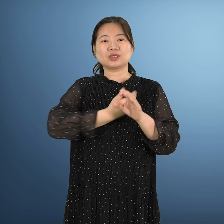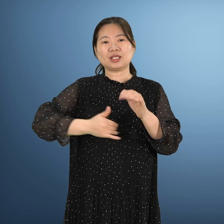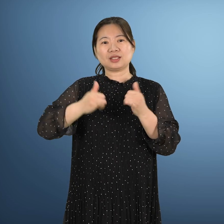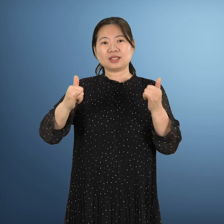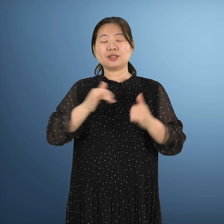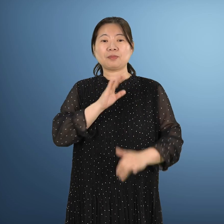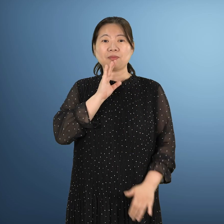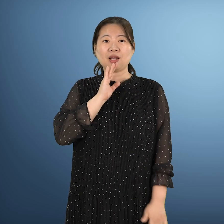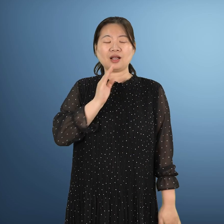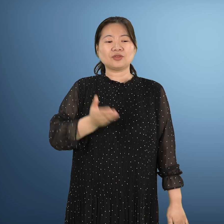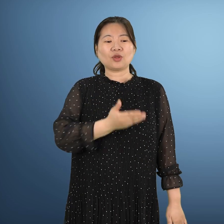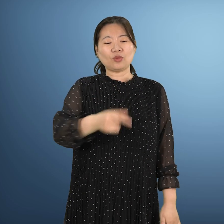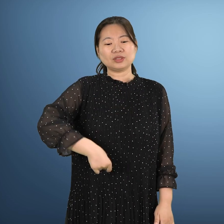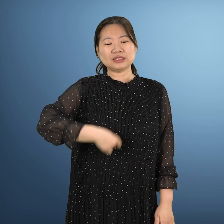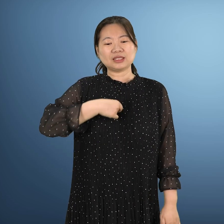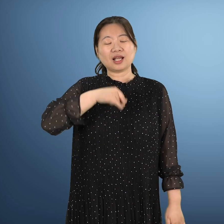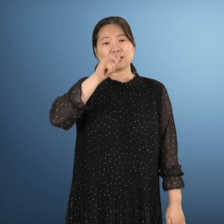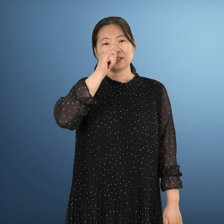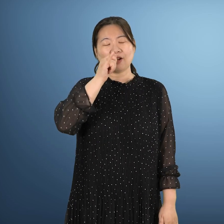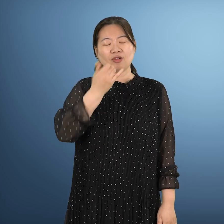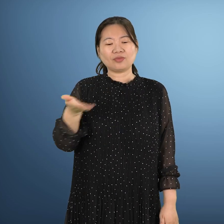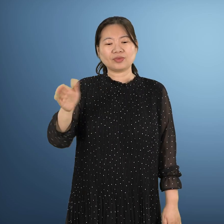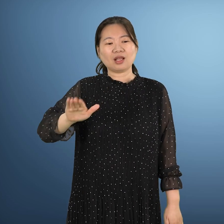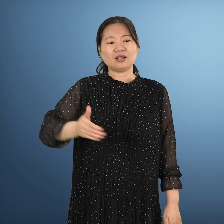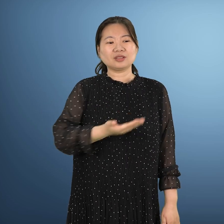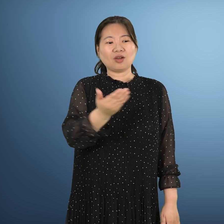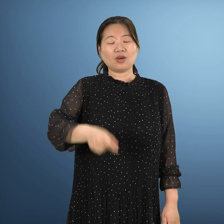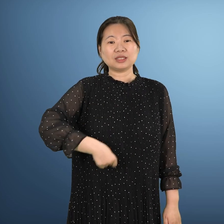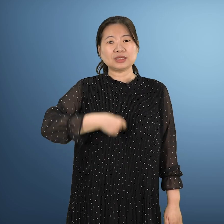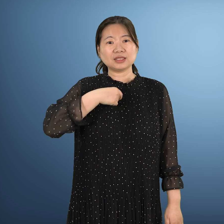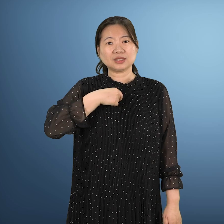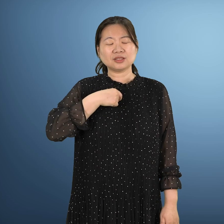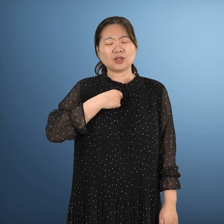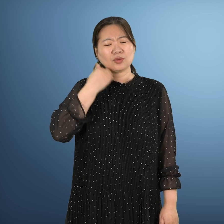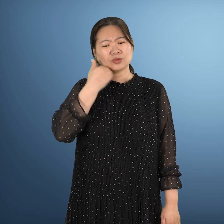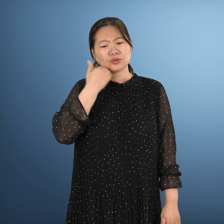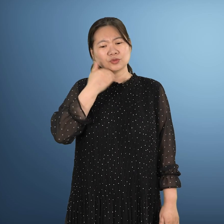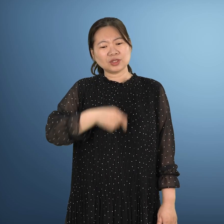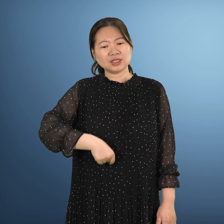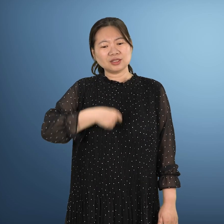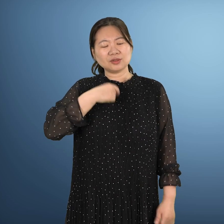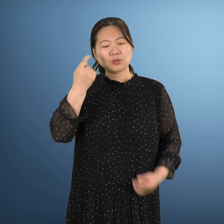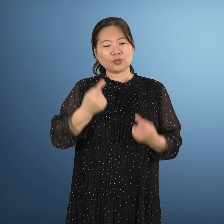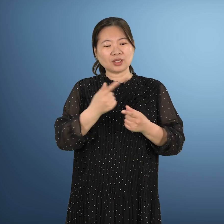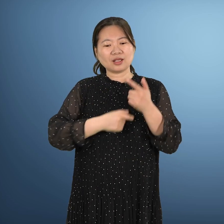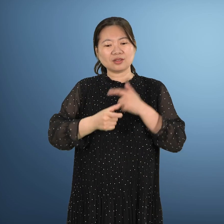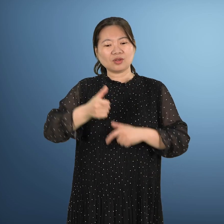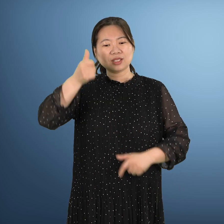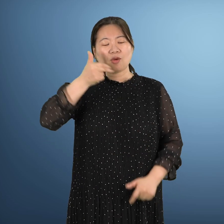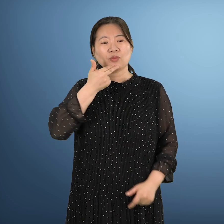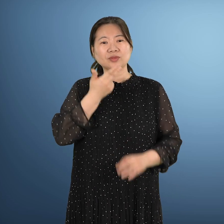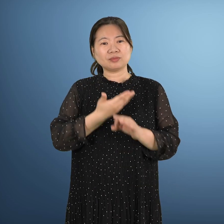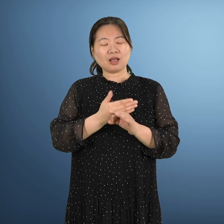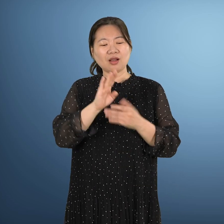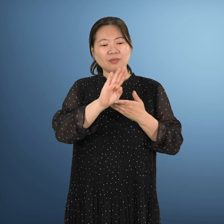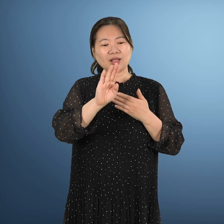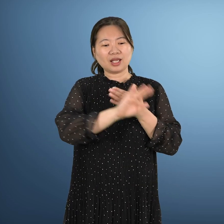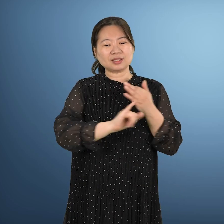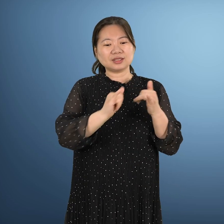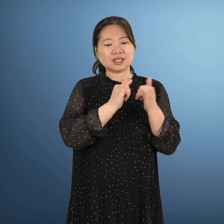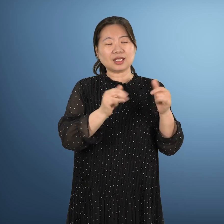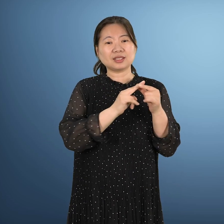제자들이에요. 너희의 의가 있어요. 근데 너희의 의가 누구의 의보다 낫지 아니하면